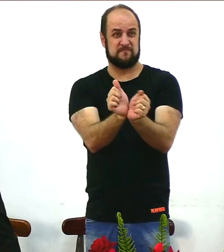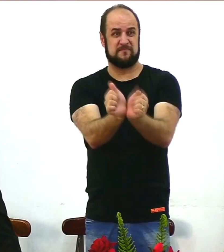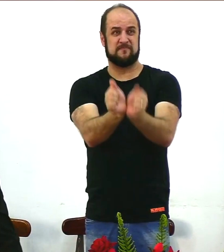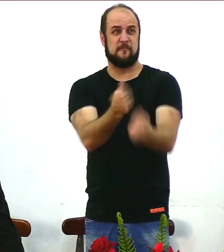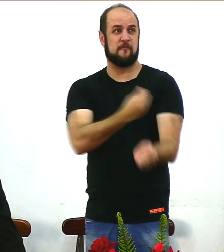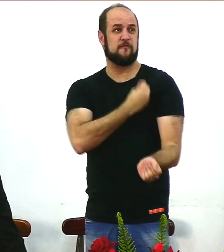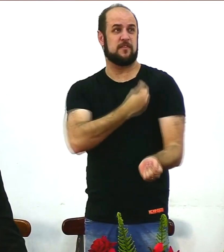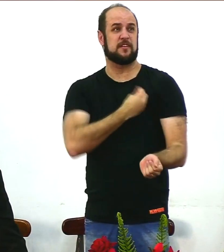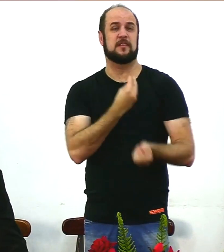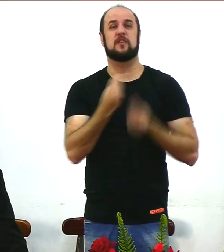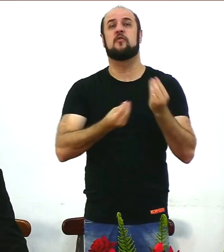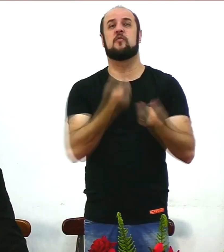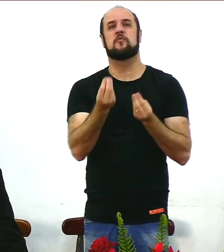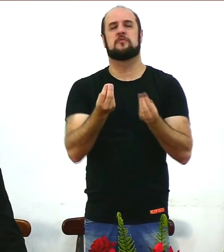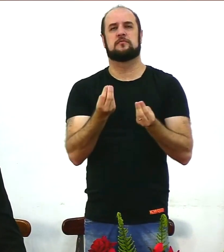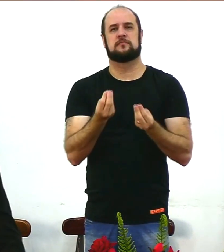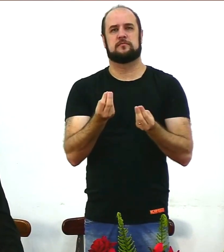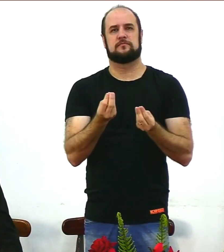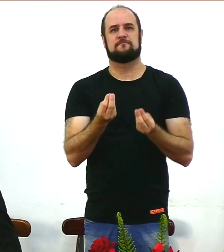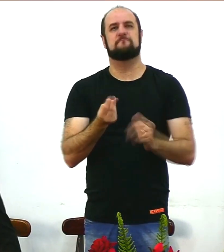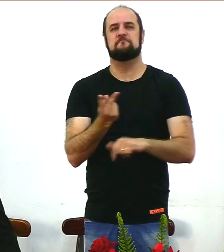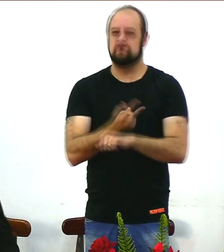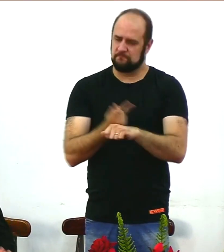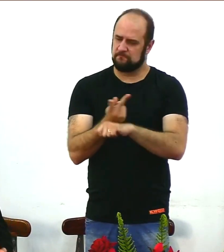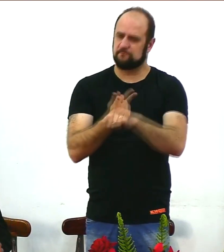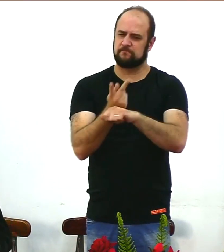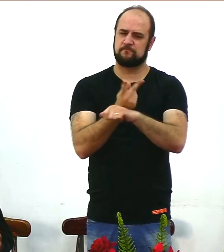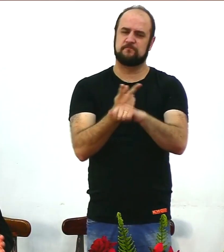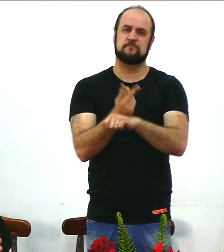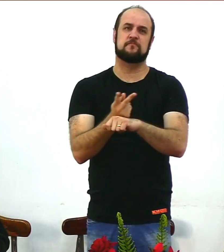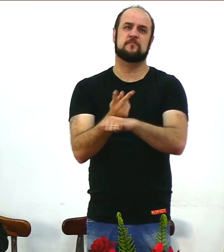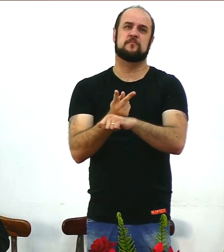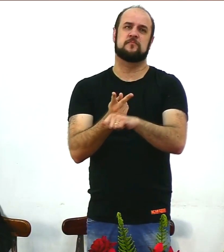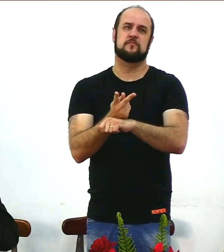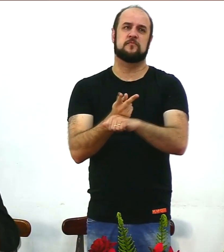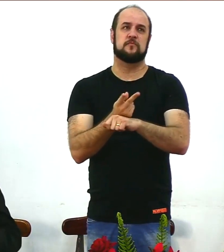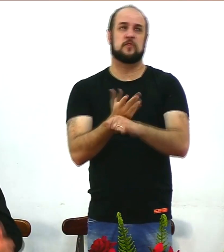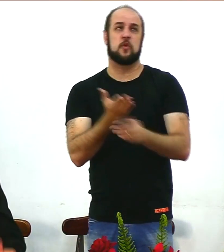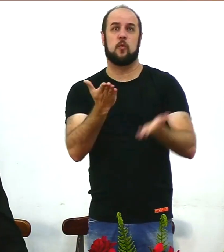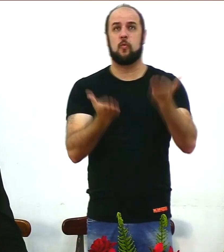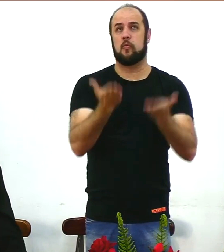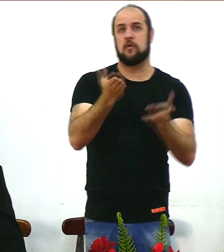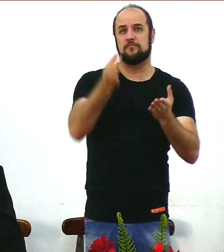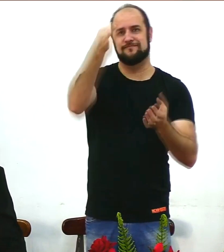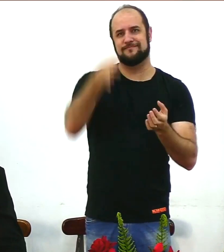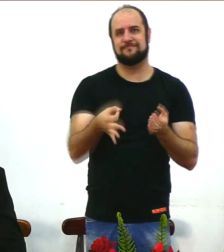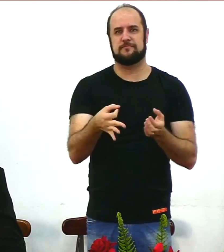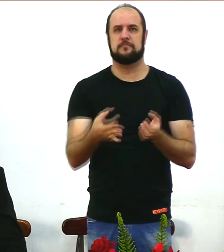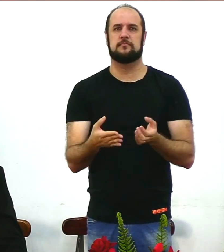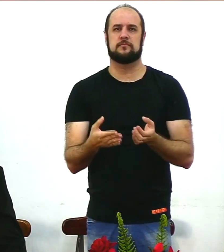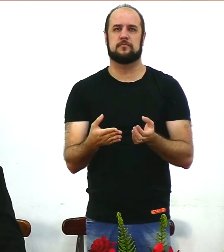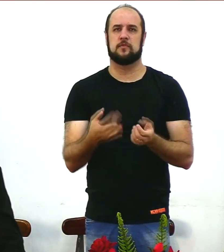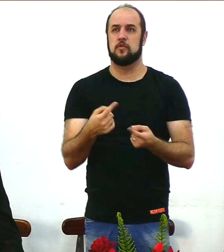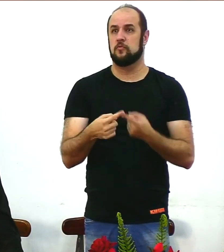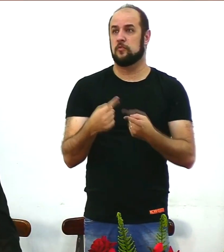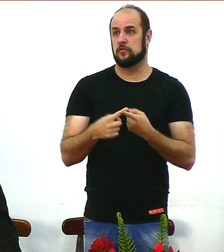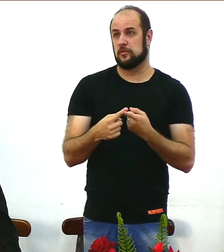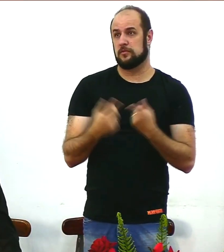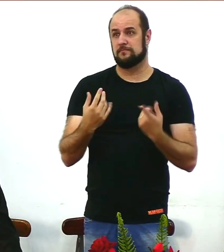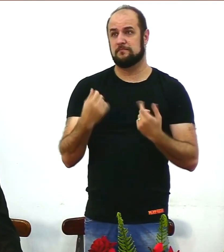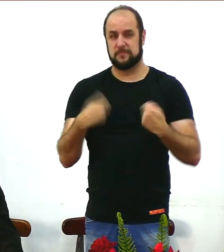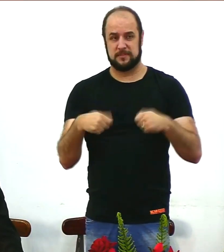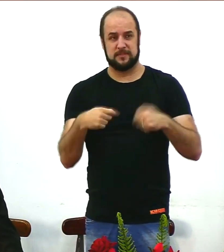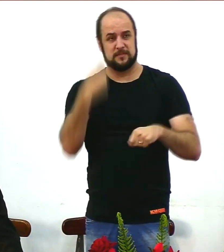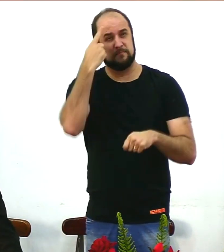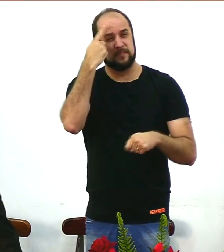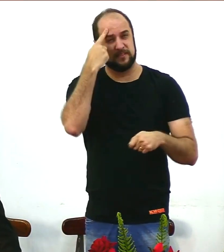aflição, certamente. E eles precisam viver esta aflição e entender. Como